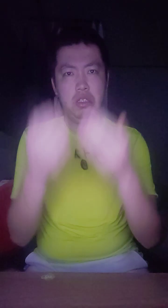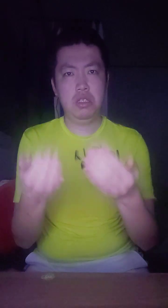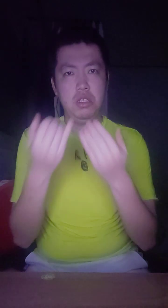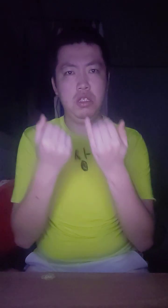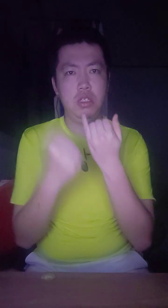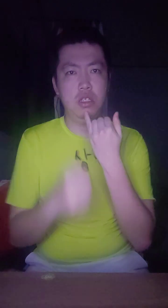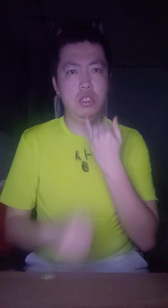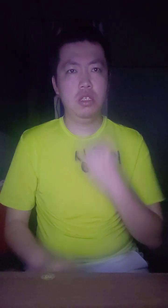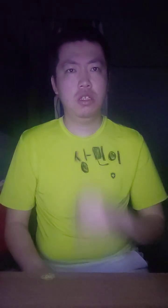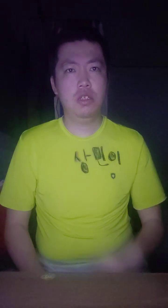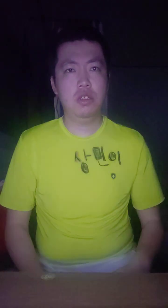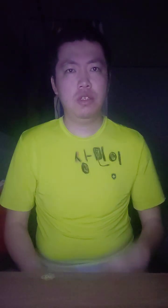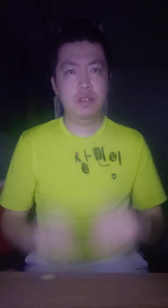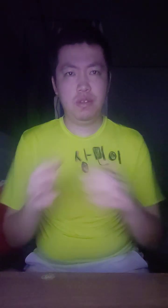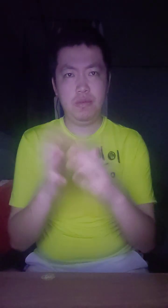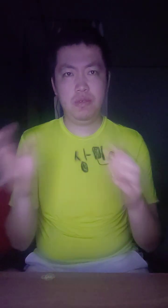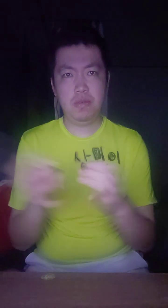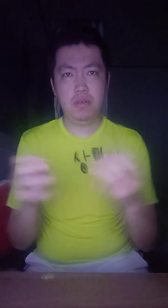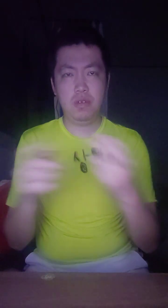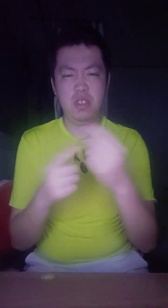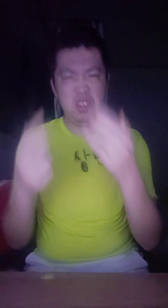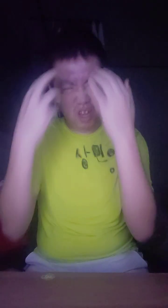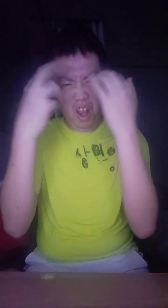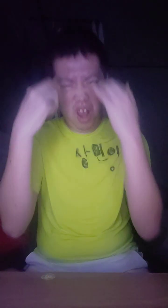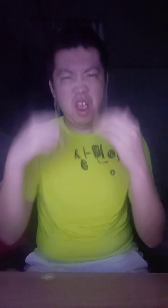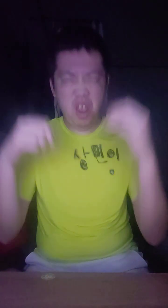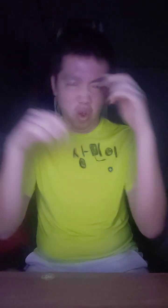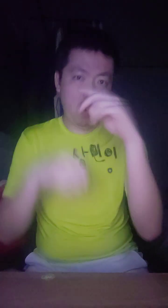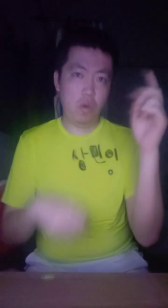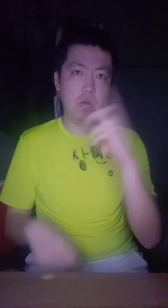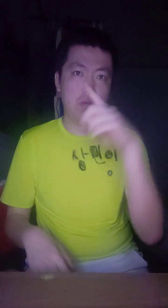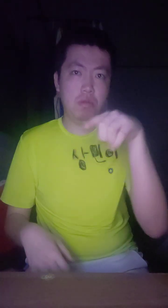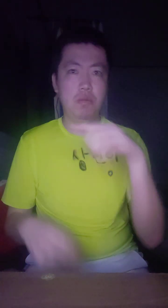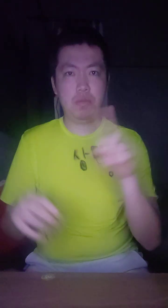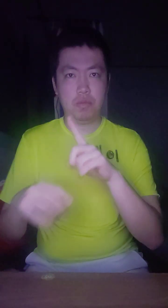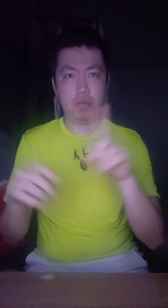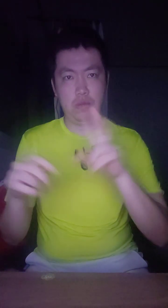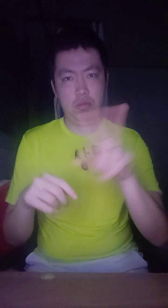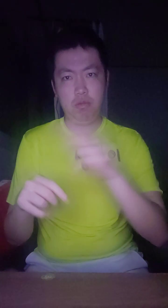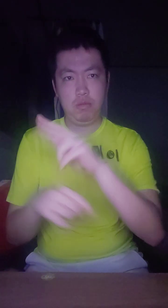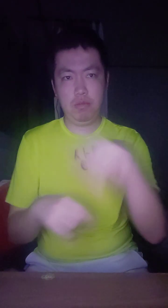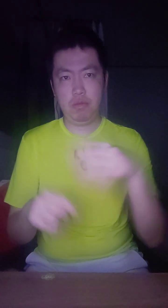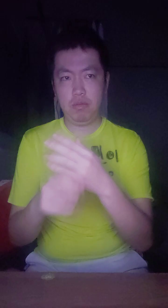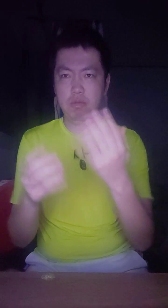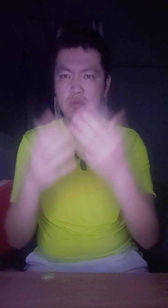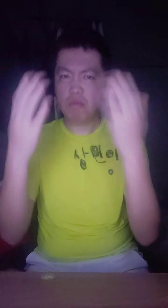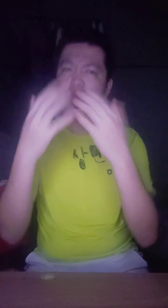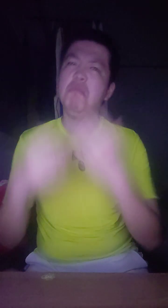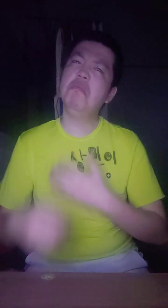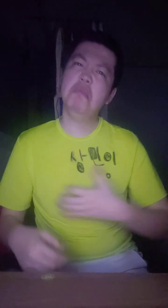구조됐습니다. 입주민들은 찌통 같은 무더위 속에 1시간 반 동안 큰 불편을